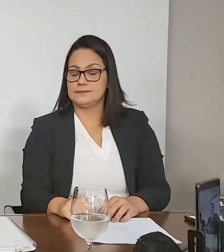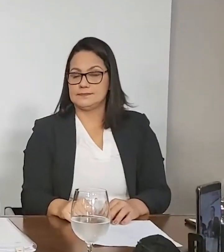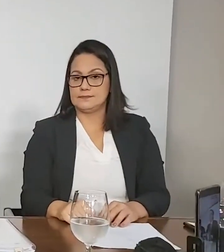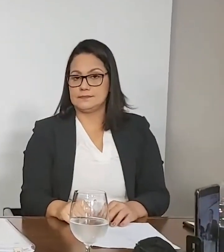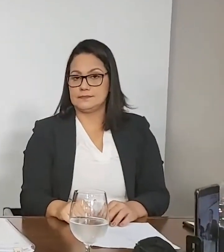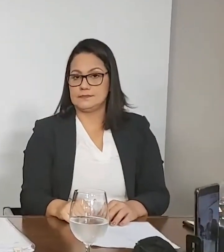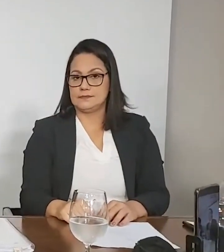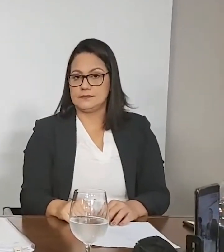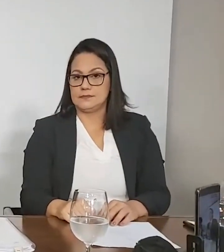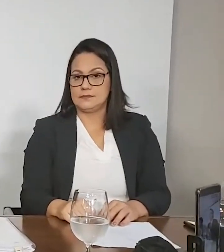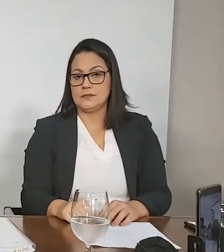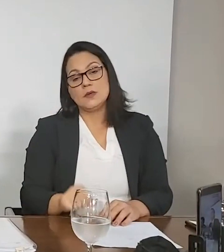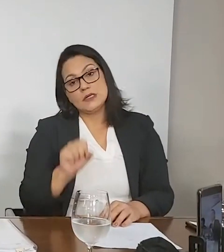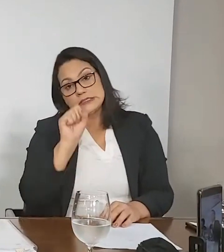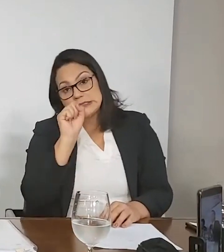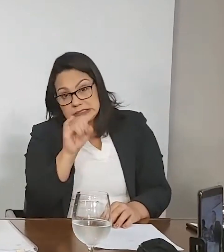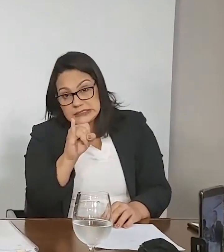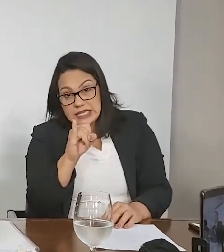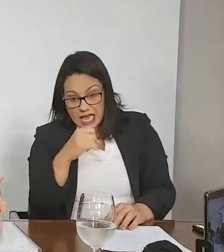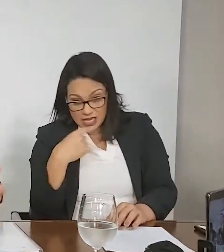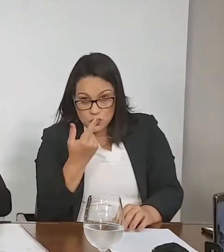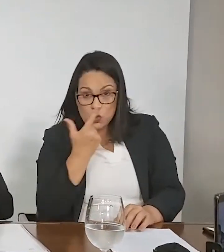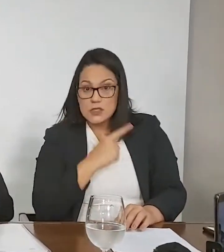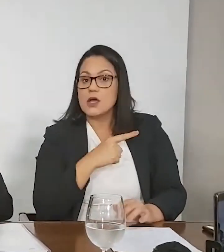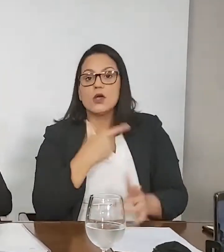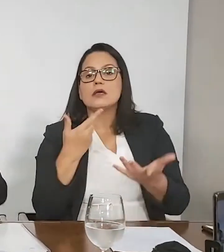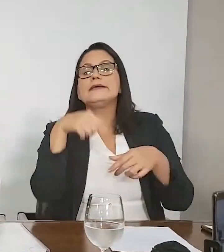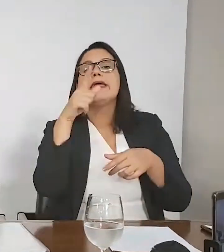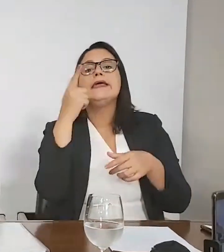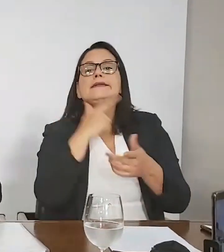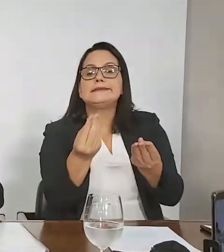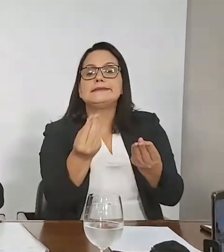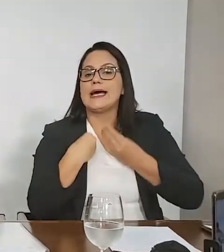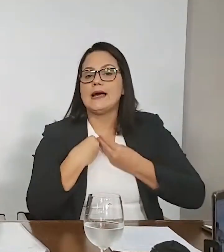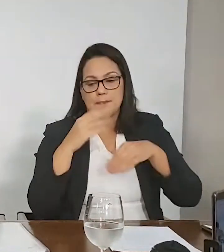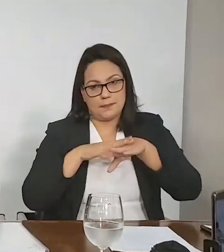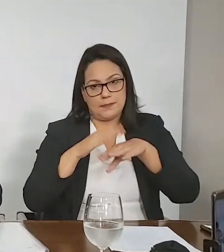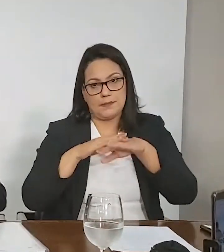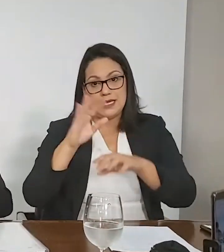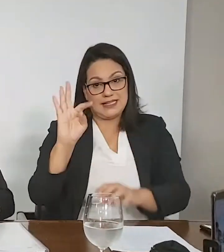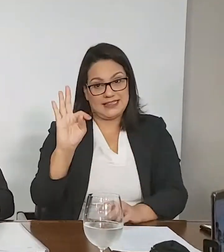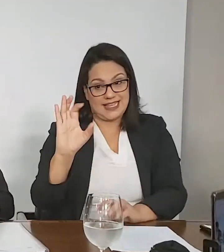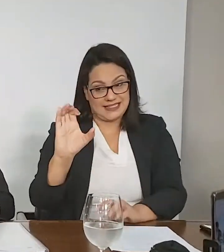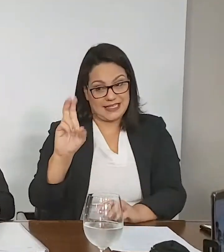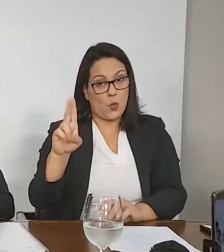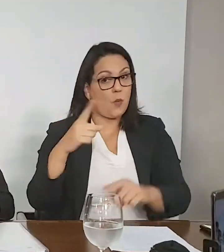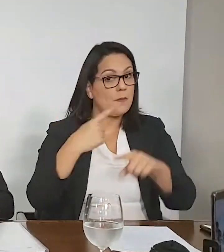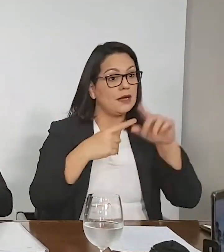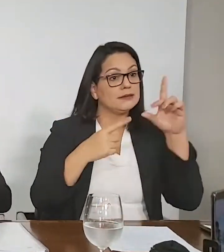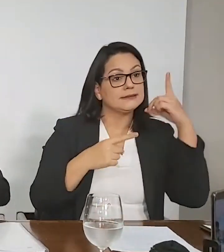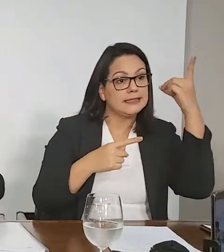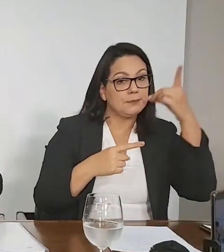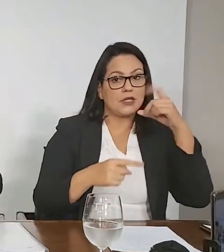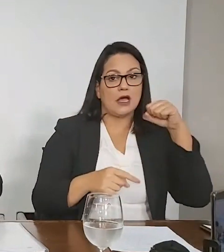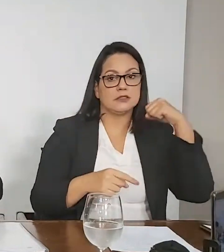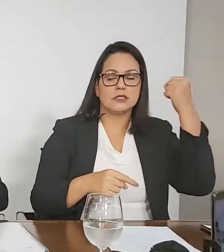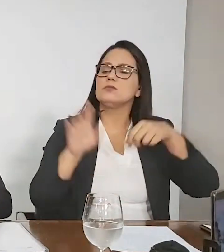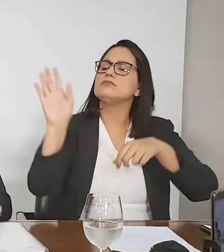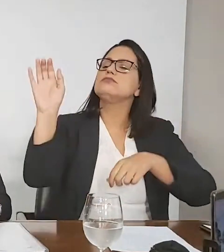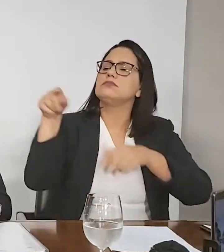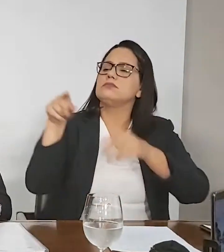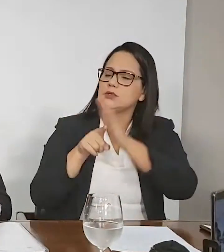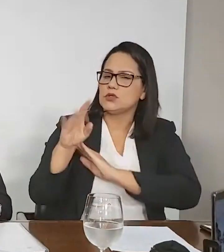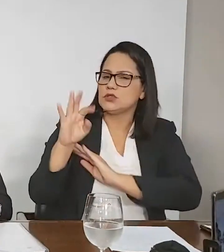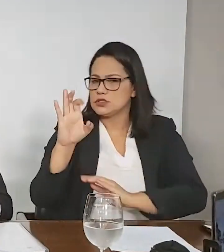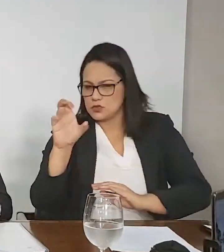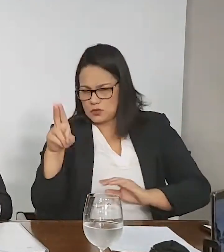conseguirmos, tá? Eu acho que quem pode conseguir isso para nós é o próprio Tribunal de Contas da União, provocado por um deputado ou um senador. Com toda certeza vai ter um